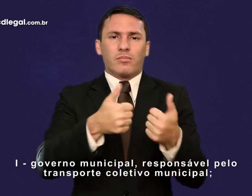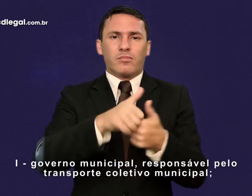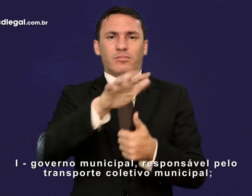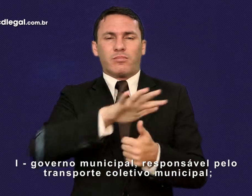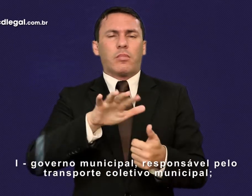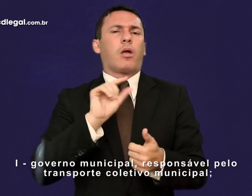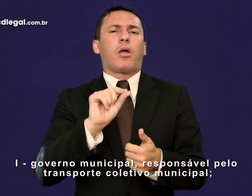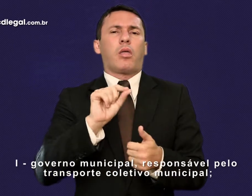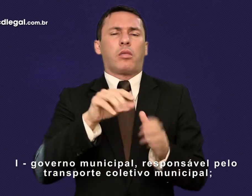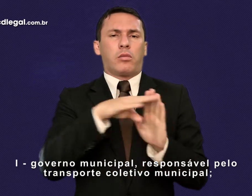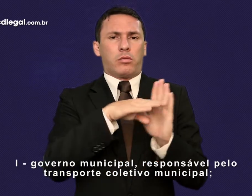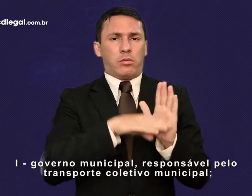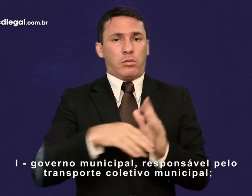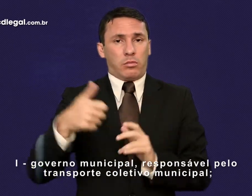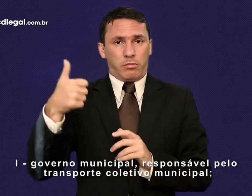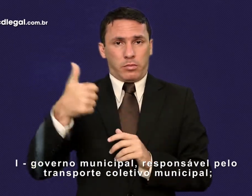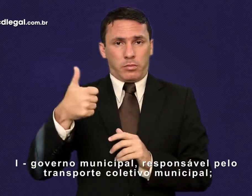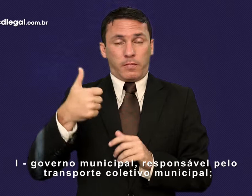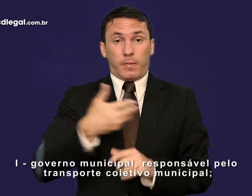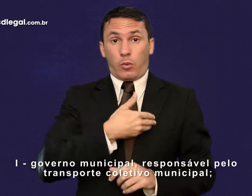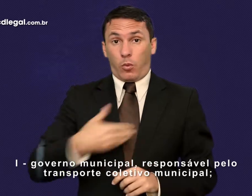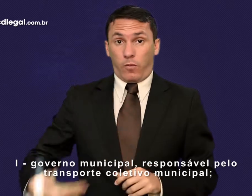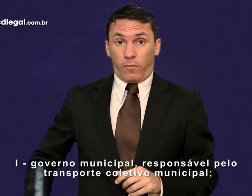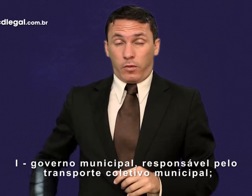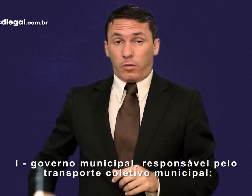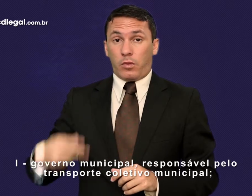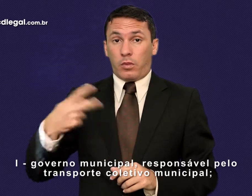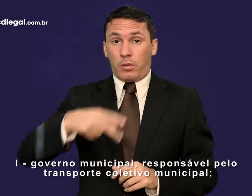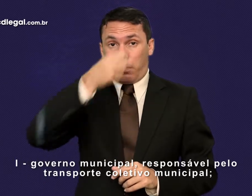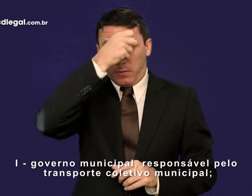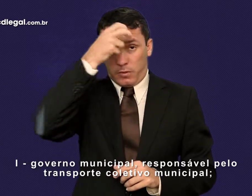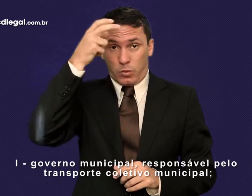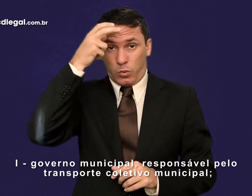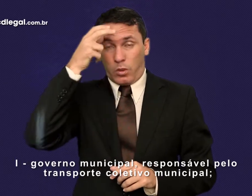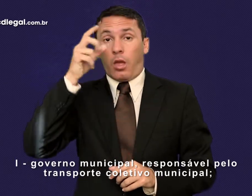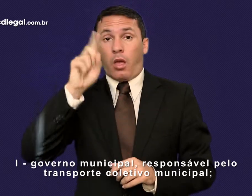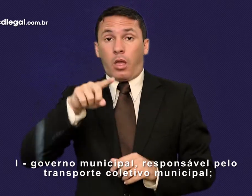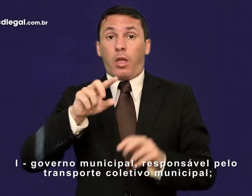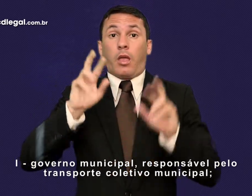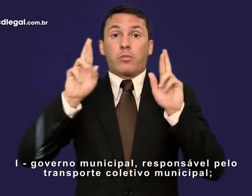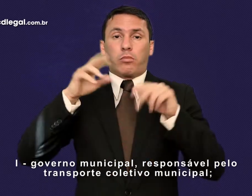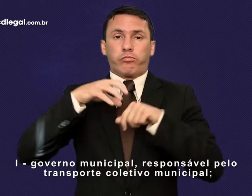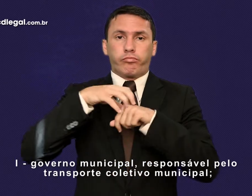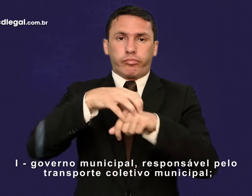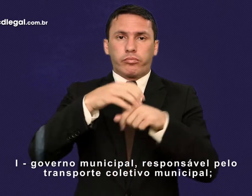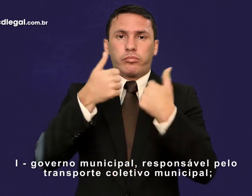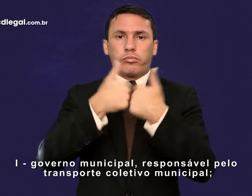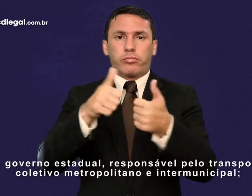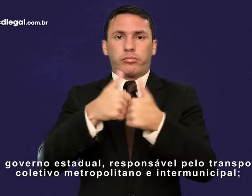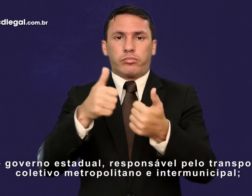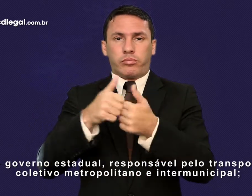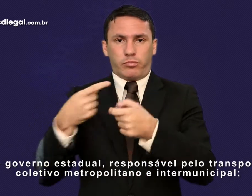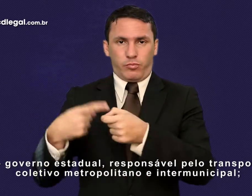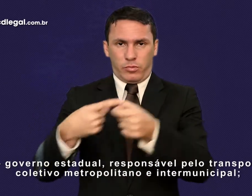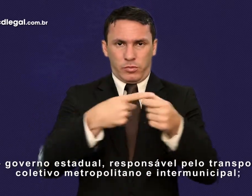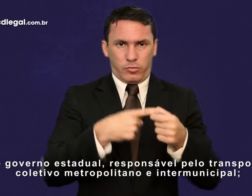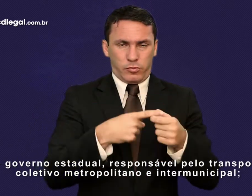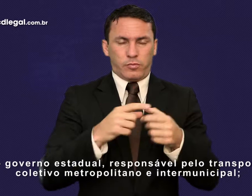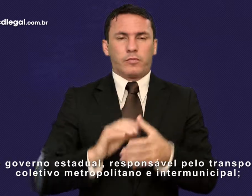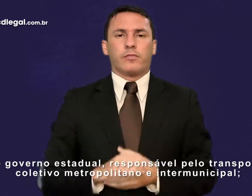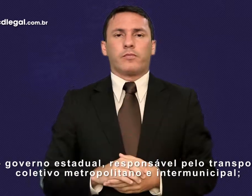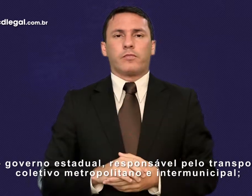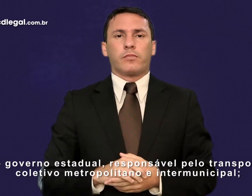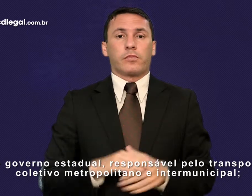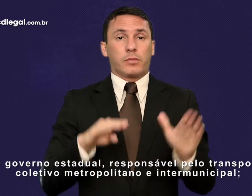são: inciso 1. Governo municipal, responsável pelo transporte coletivo municipal. Inciso